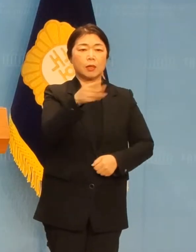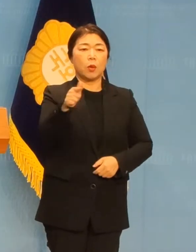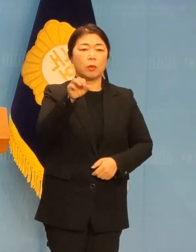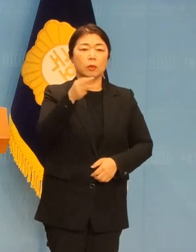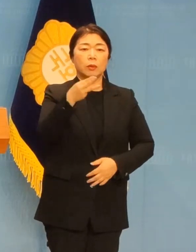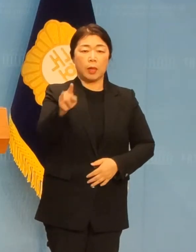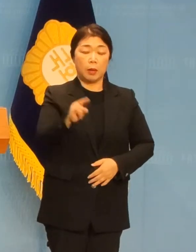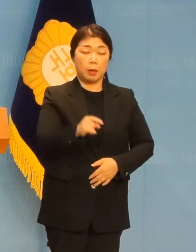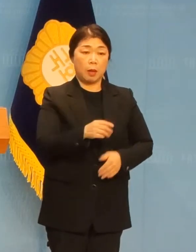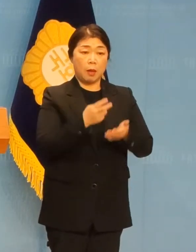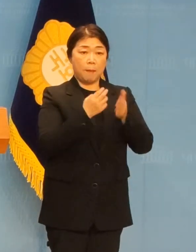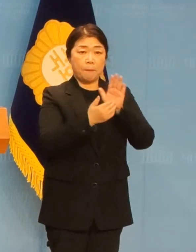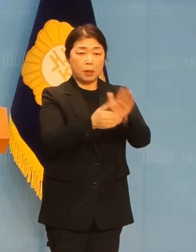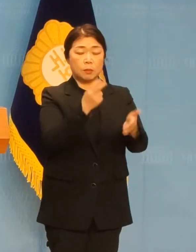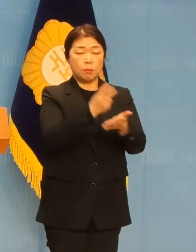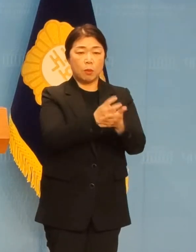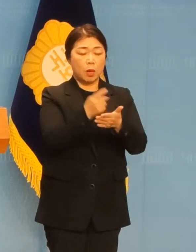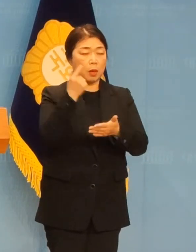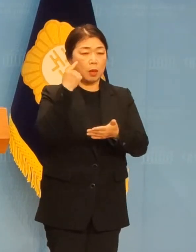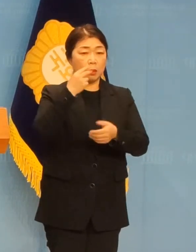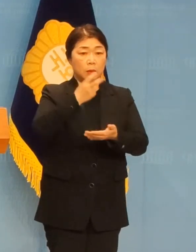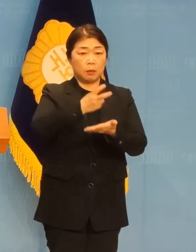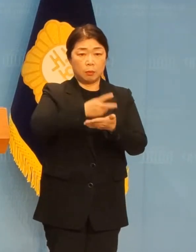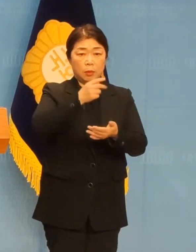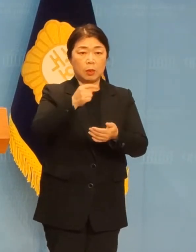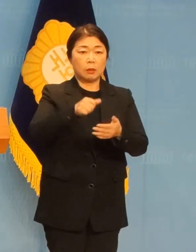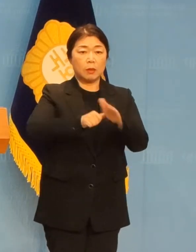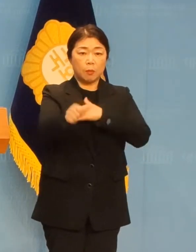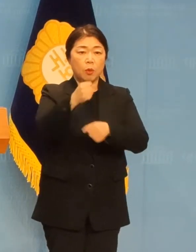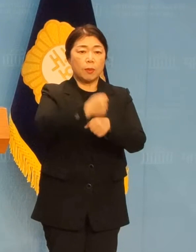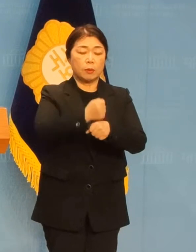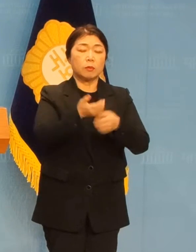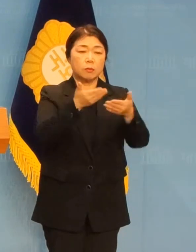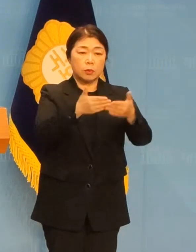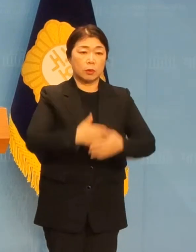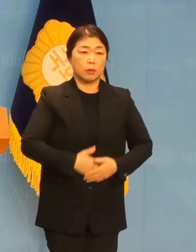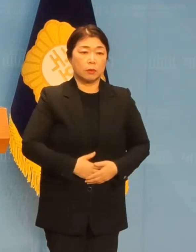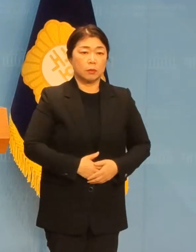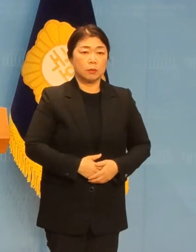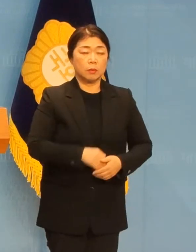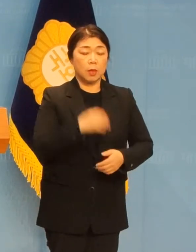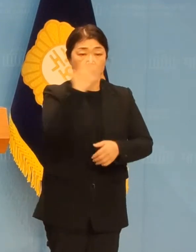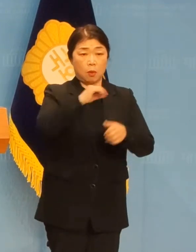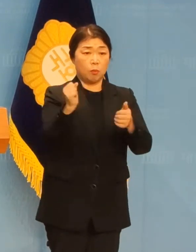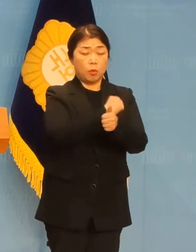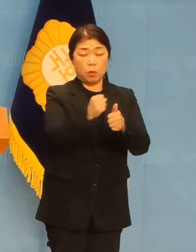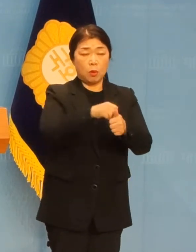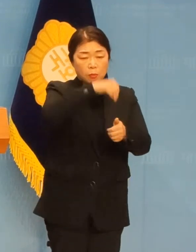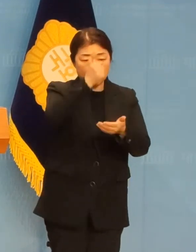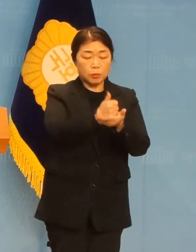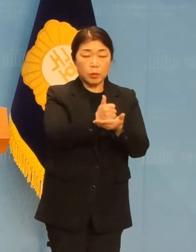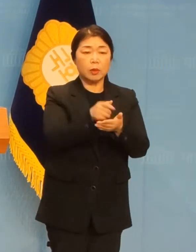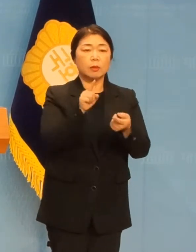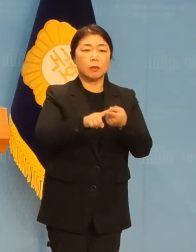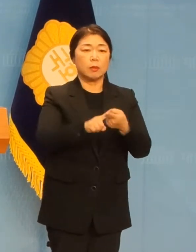대표 발의하겠습니다. 성폭력 처벌법을 개정해서 고위공직자의 권력형 2차 가해를